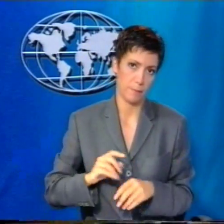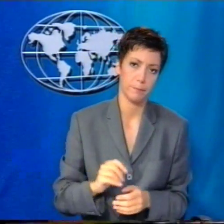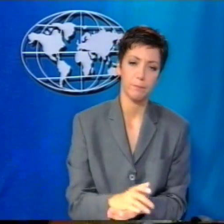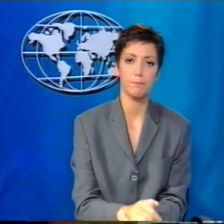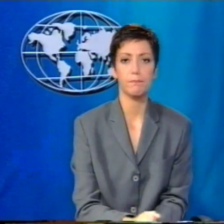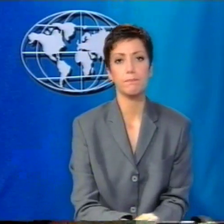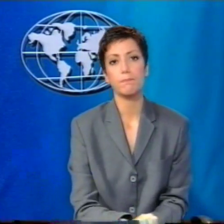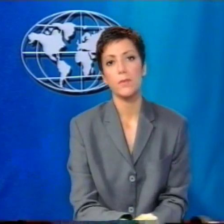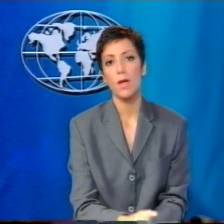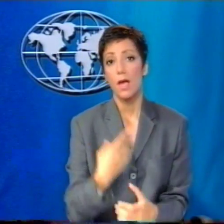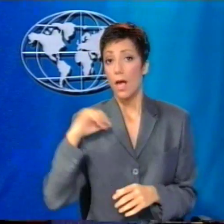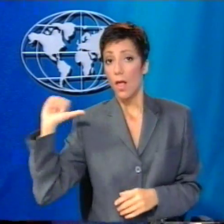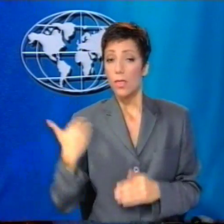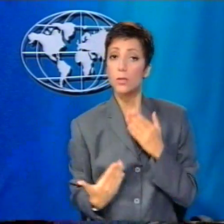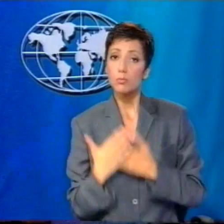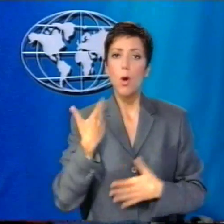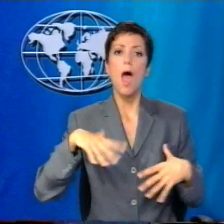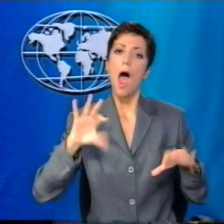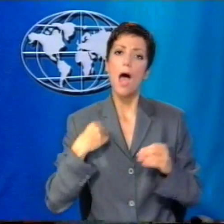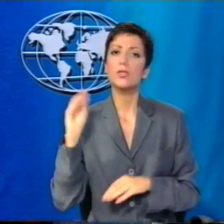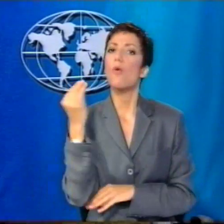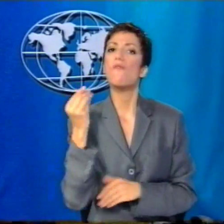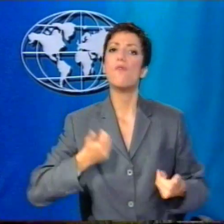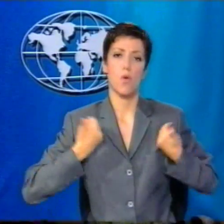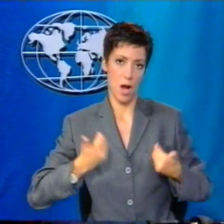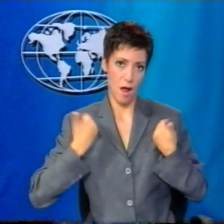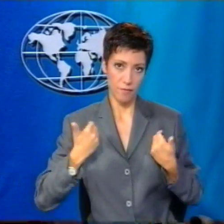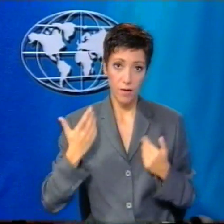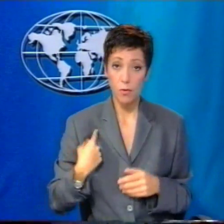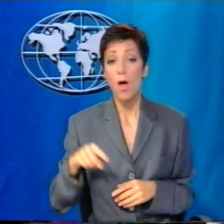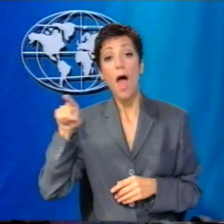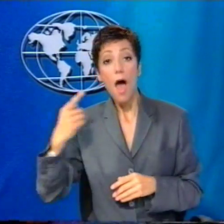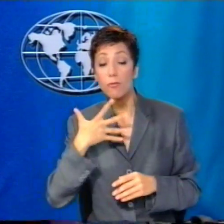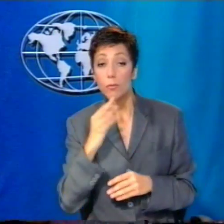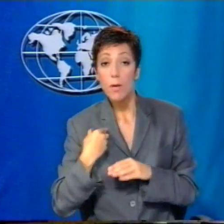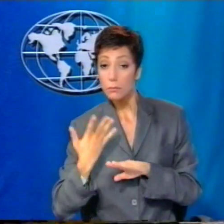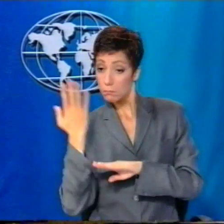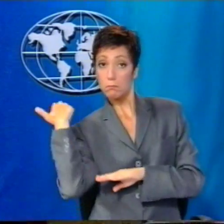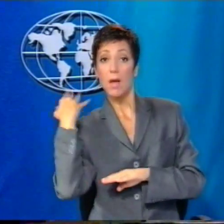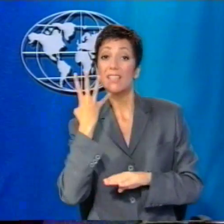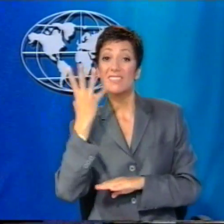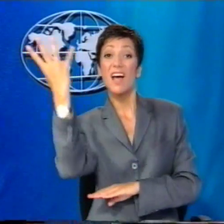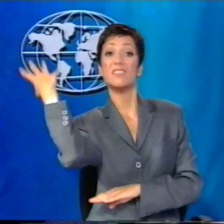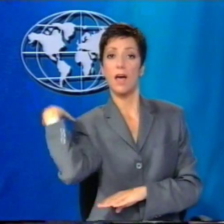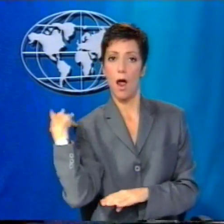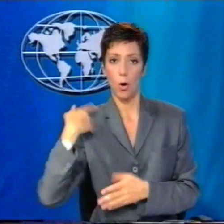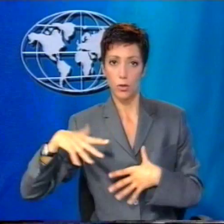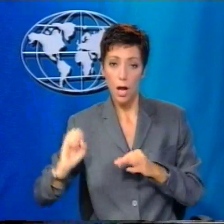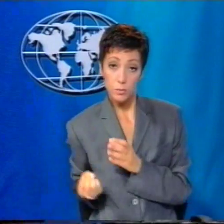Άρχισαν χθες το πρωί οι εργασίες της Βουλής των Εφήβων, ένας θεσμός που έγινε δυνατός χάρη στην πρωτοβουλία του Προέδρου του Ελληνικού Κοινοβουλίου,